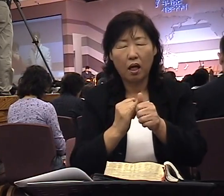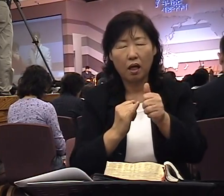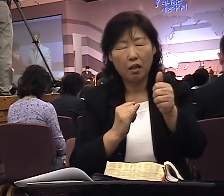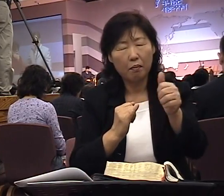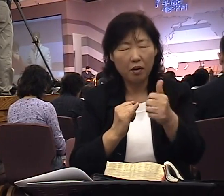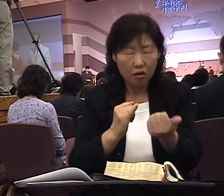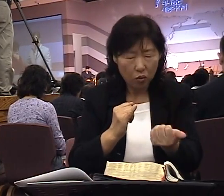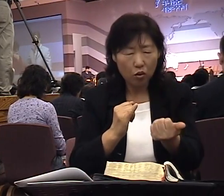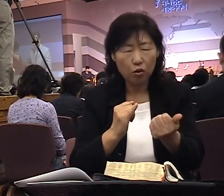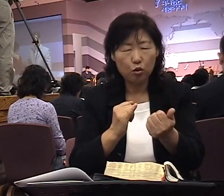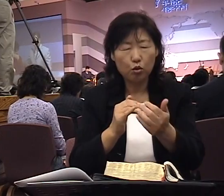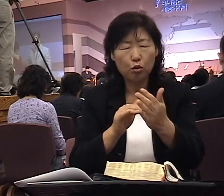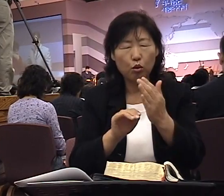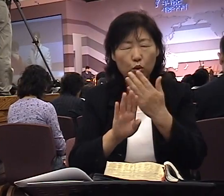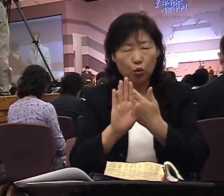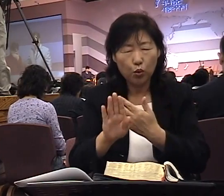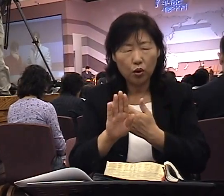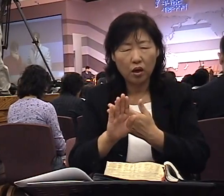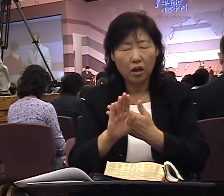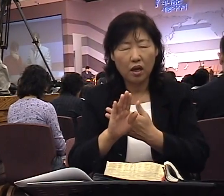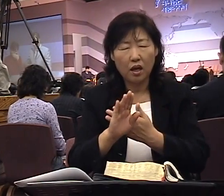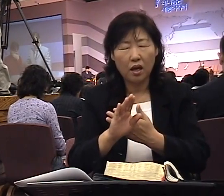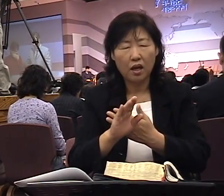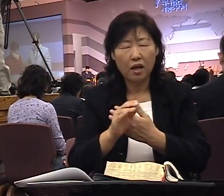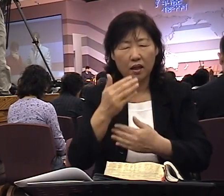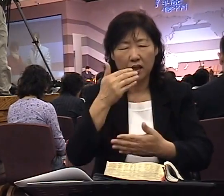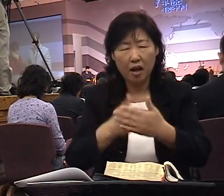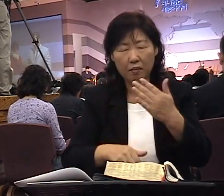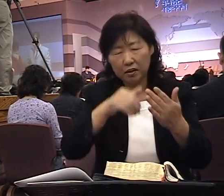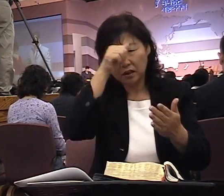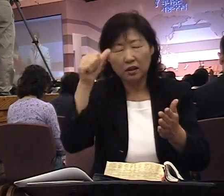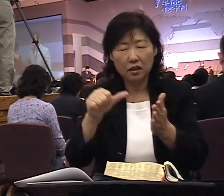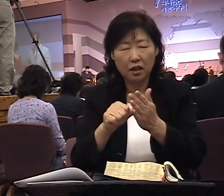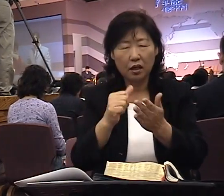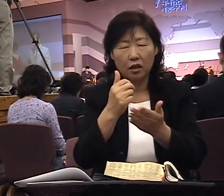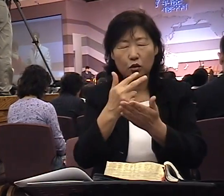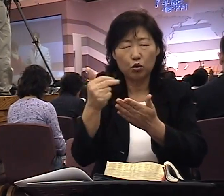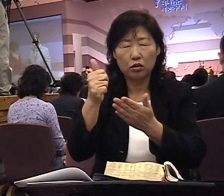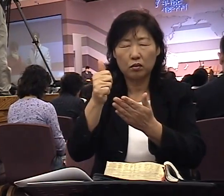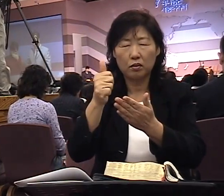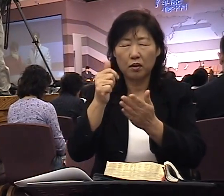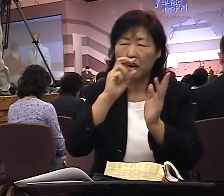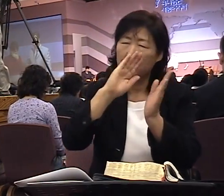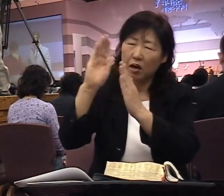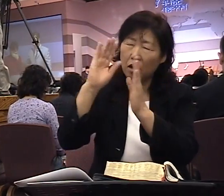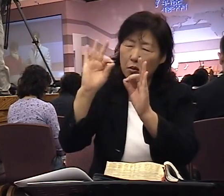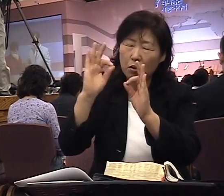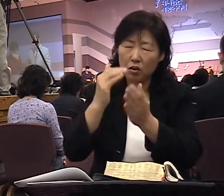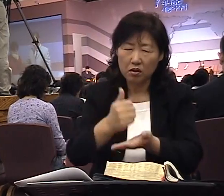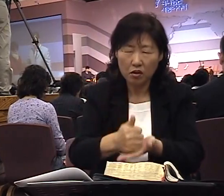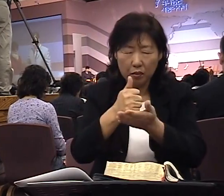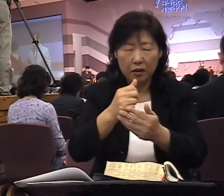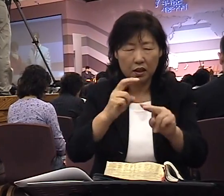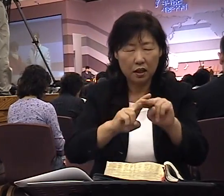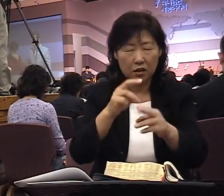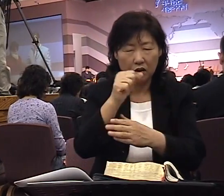잃고 남은 인생 주님만 바라보며 살기 위해 섬김의 자리로 허락해